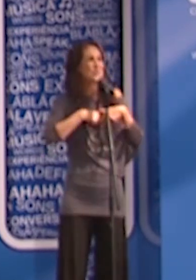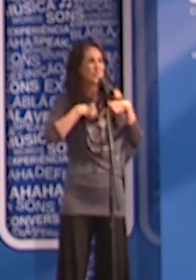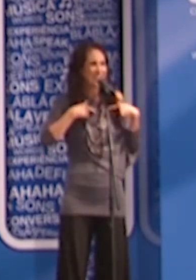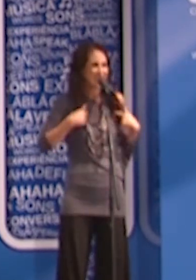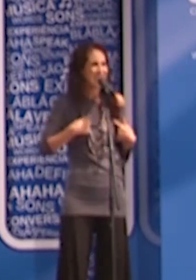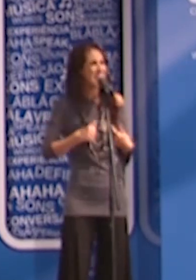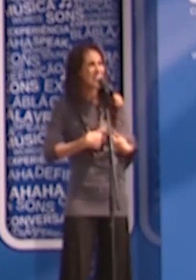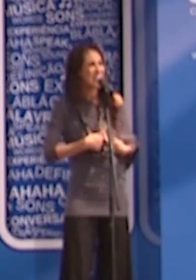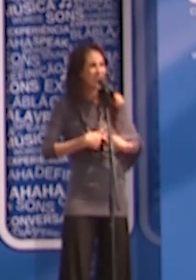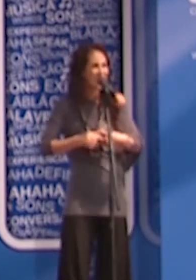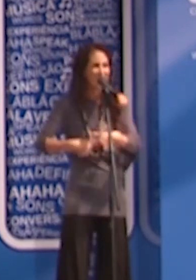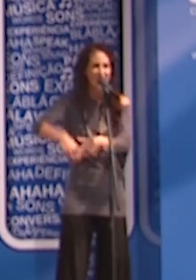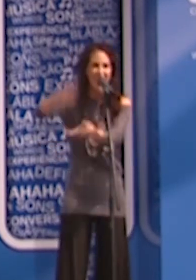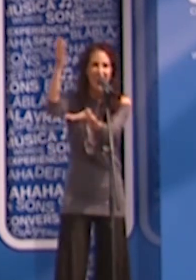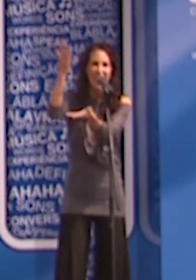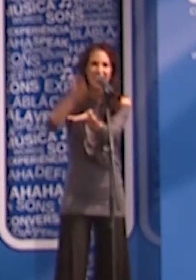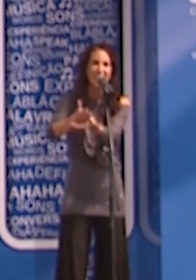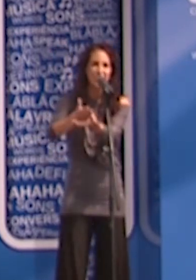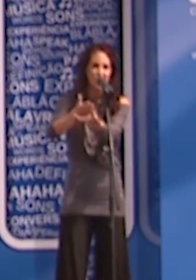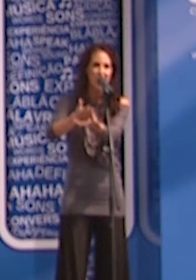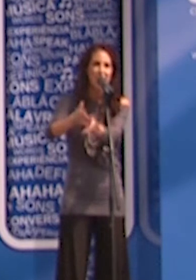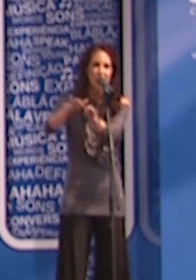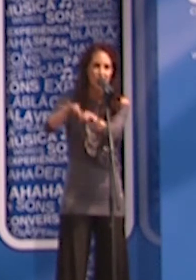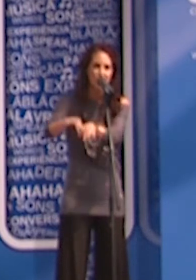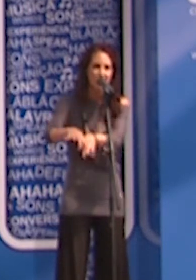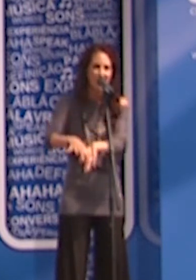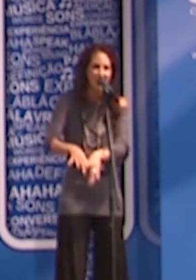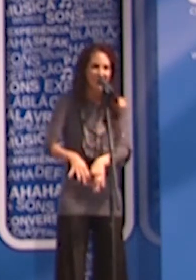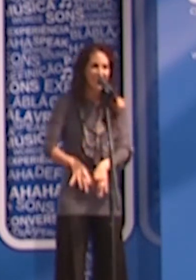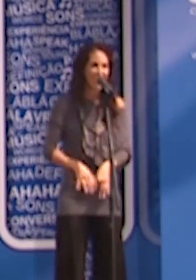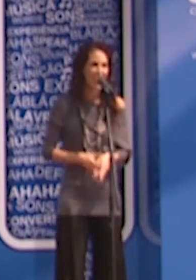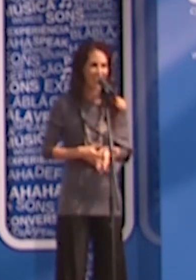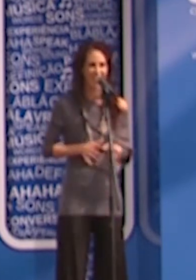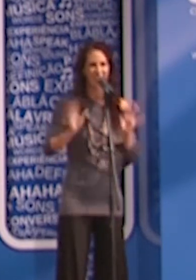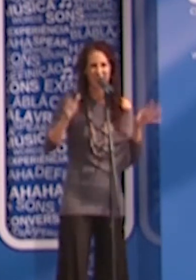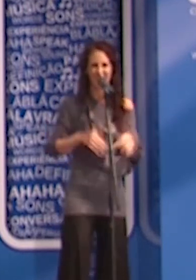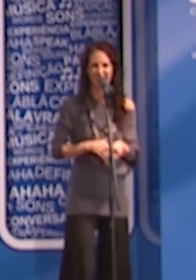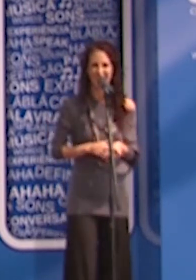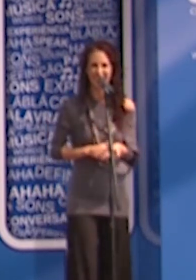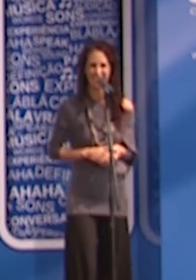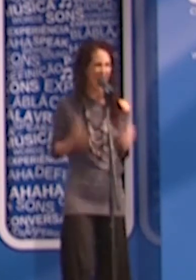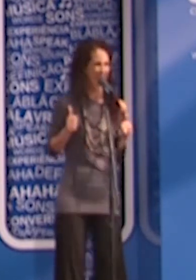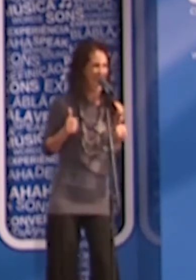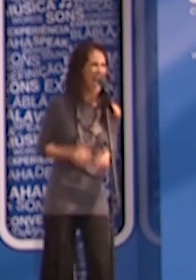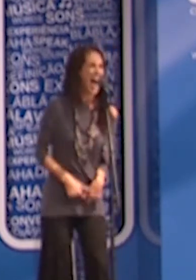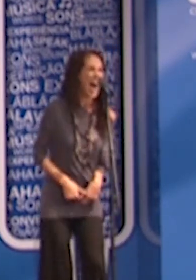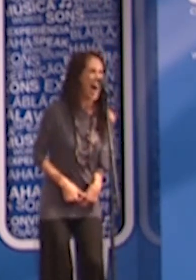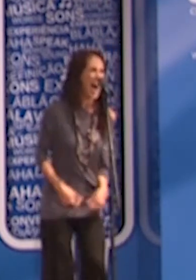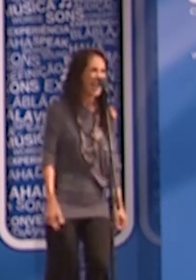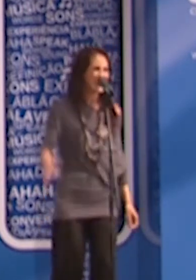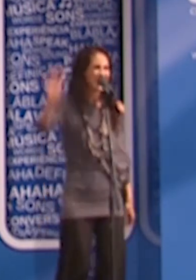do coração, até ao fim. Agora sozinhos.